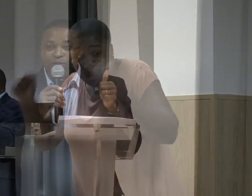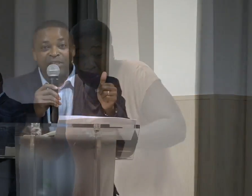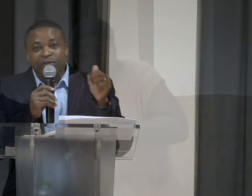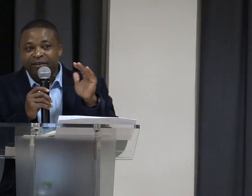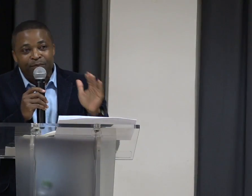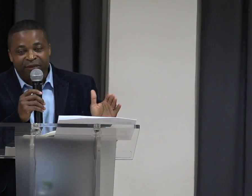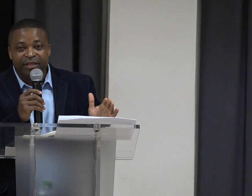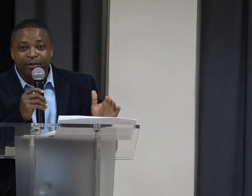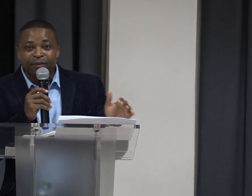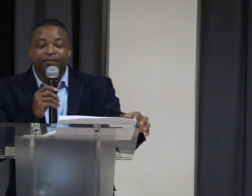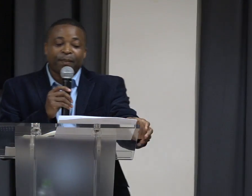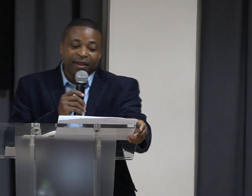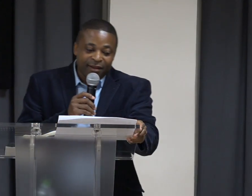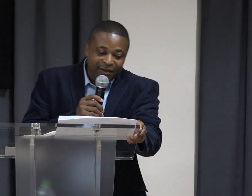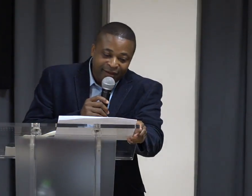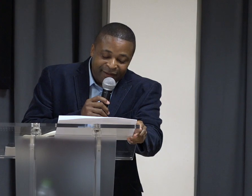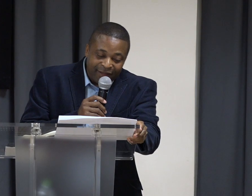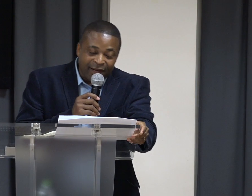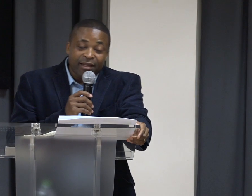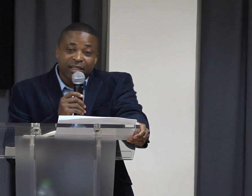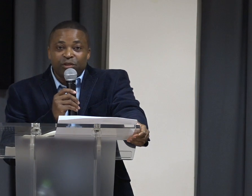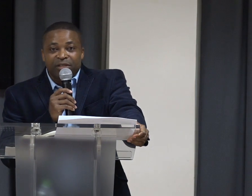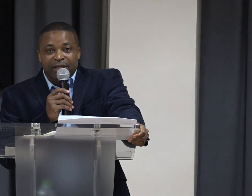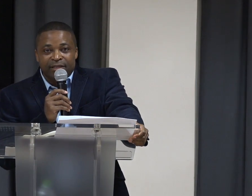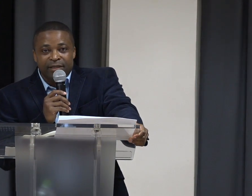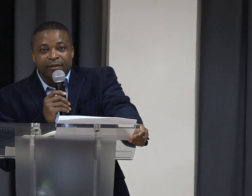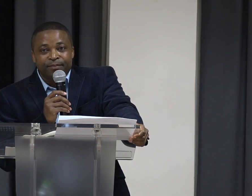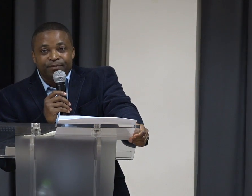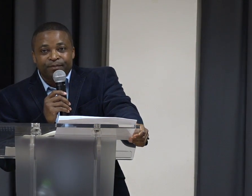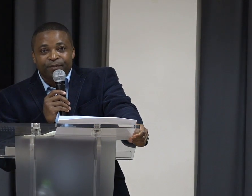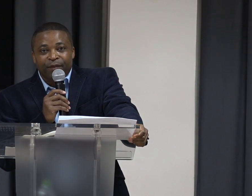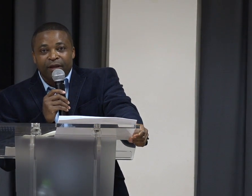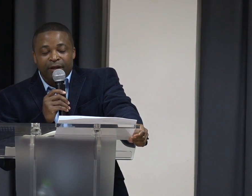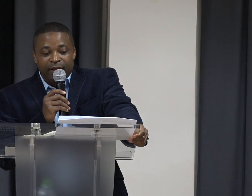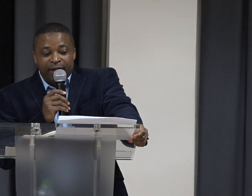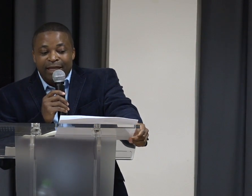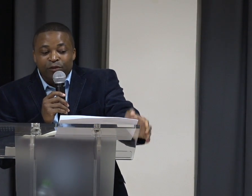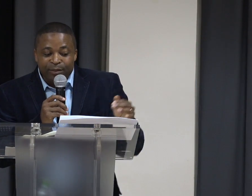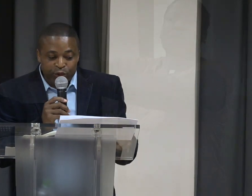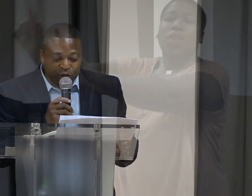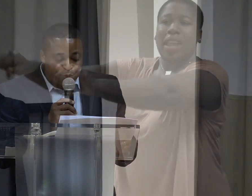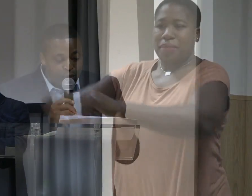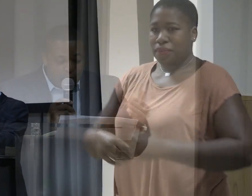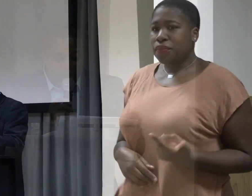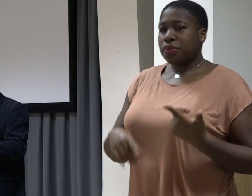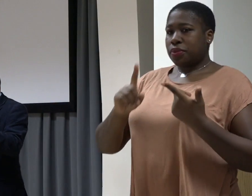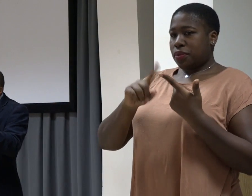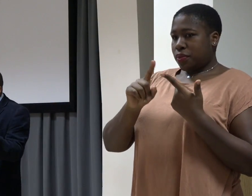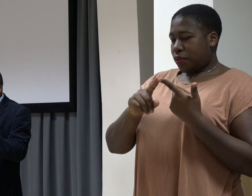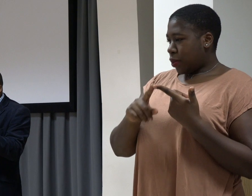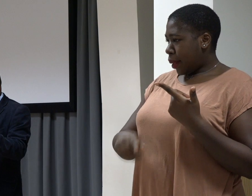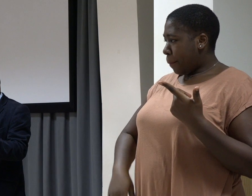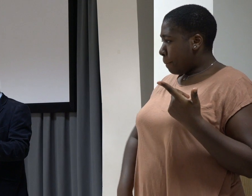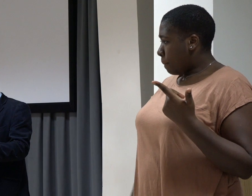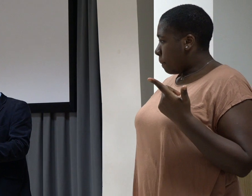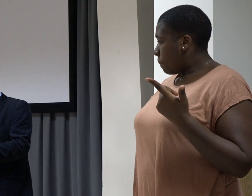première chose. Jésus savait parfaitement qu'il allait ressusciter Lazare. La deuxième chose pour moi, et qui est